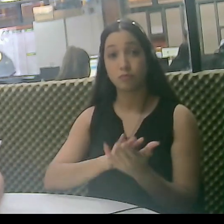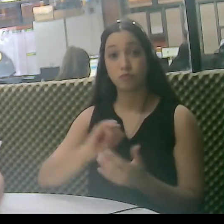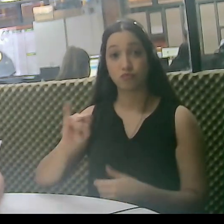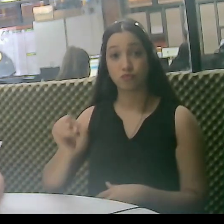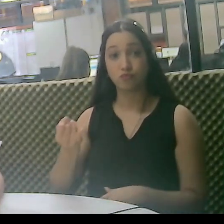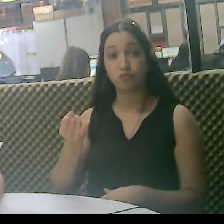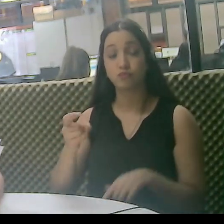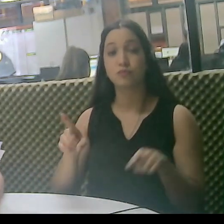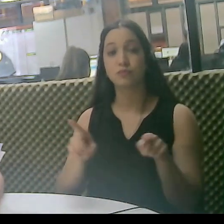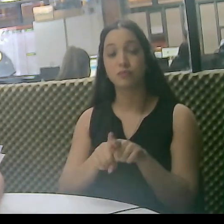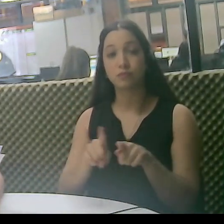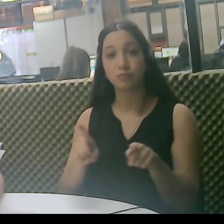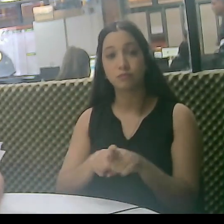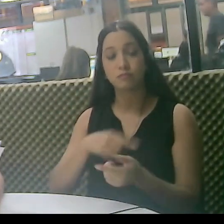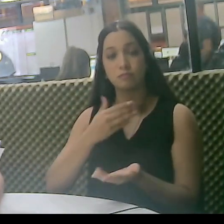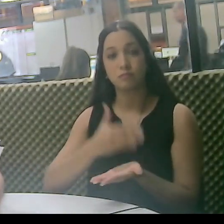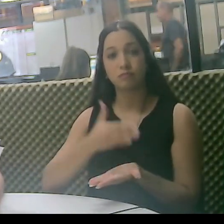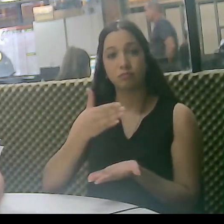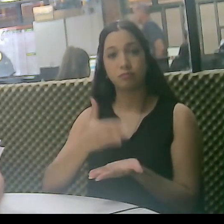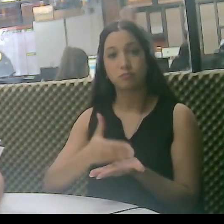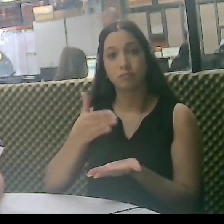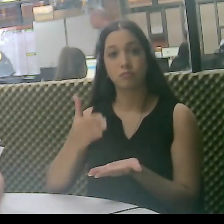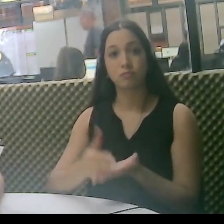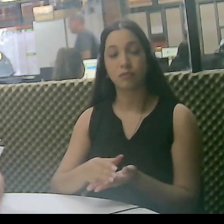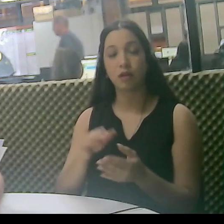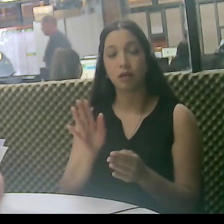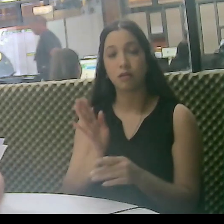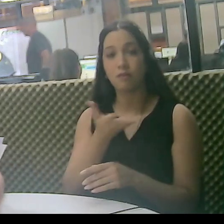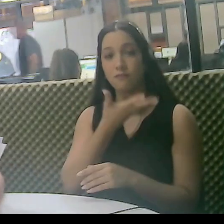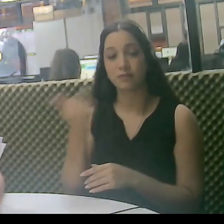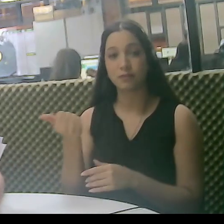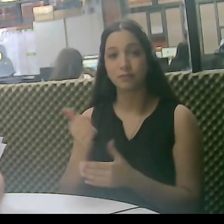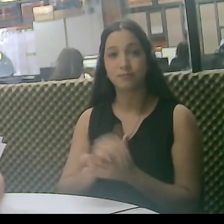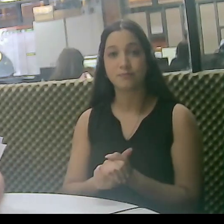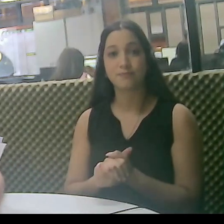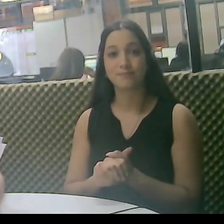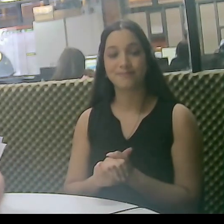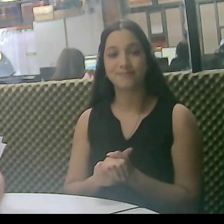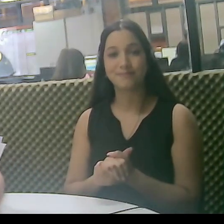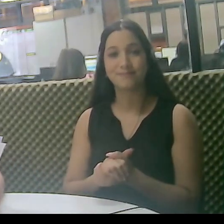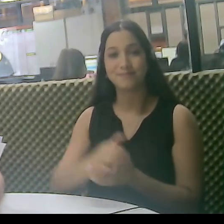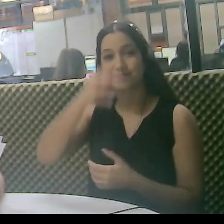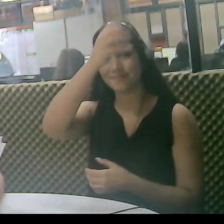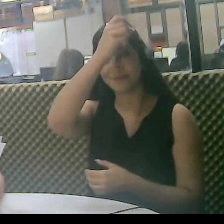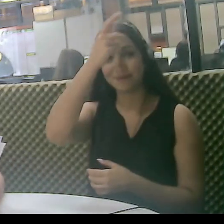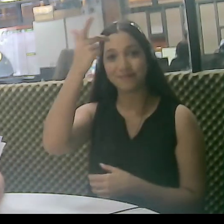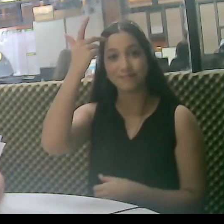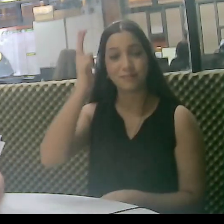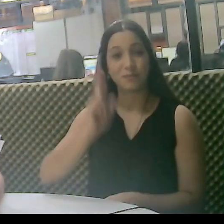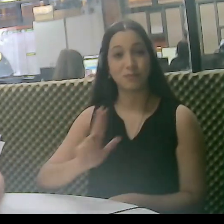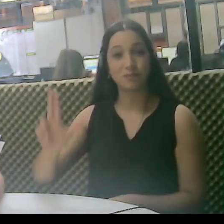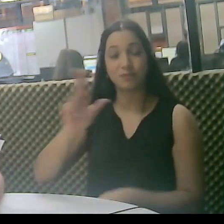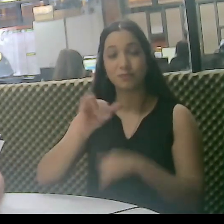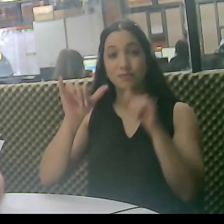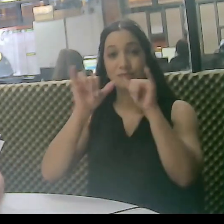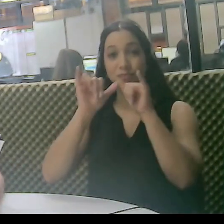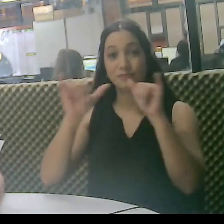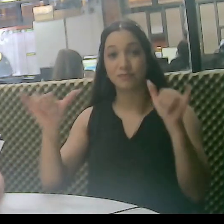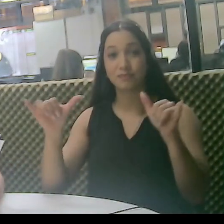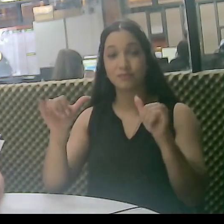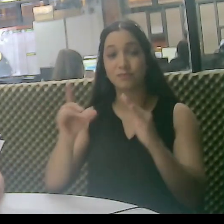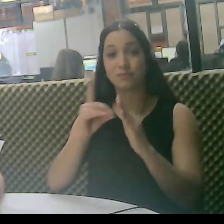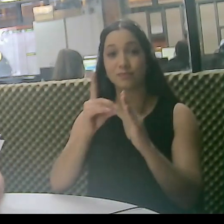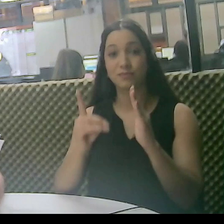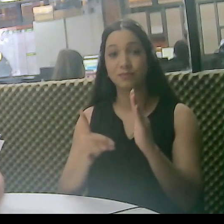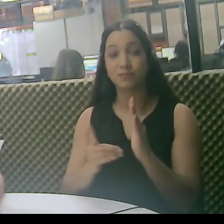juros, além de ter o parcelamento facilitado. A Prefeitura de Uberlândia divulgou na edição do Diário